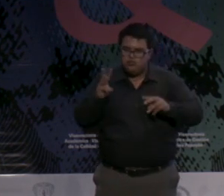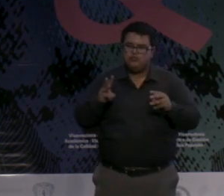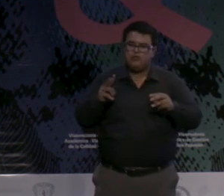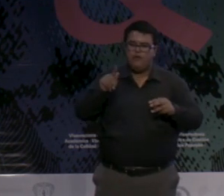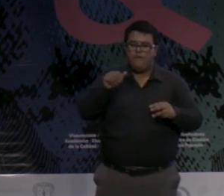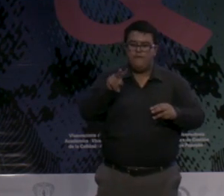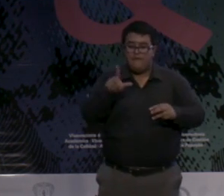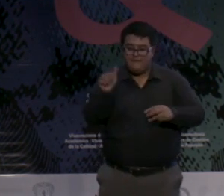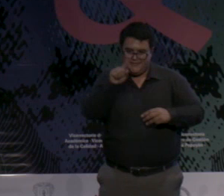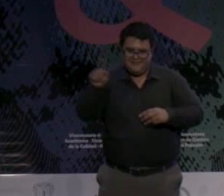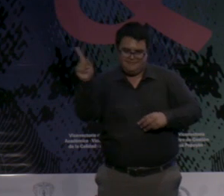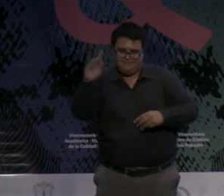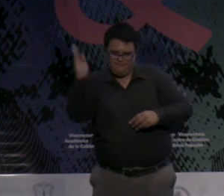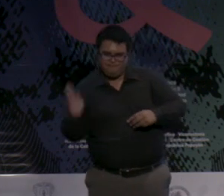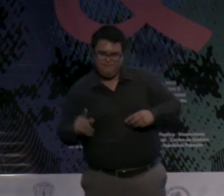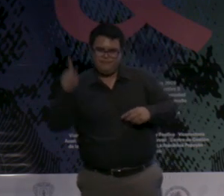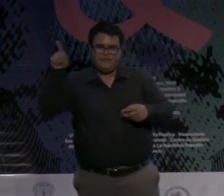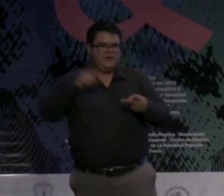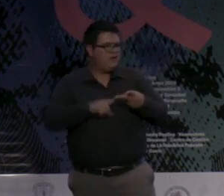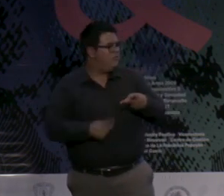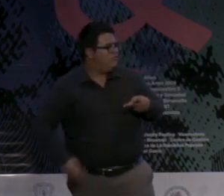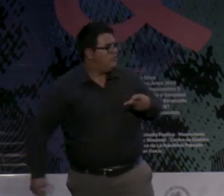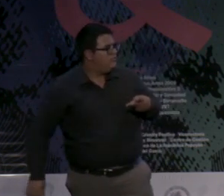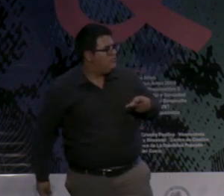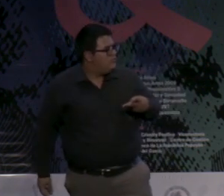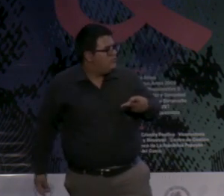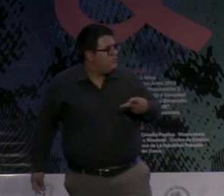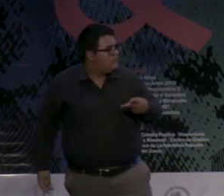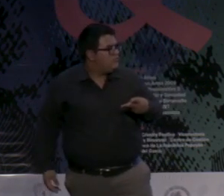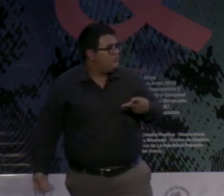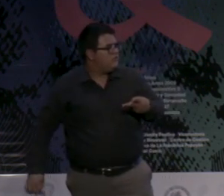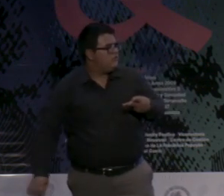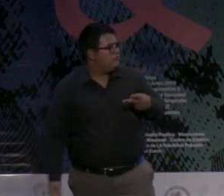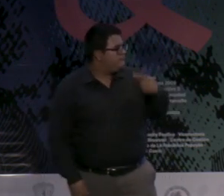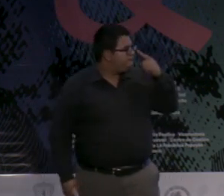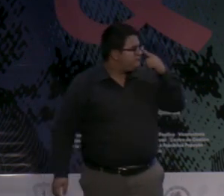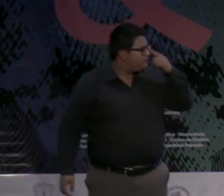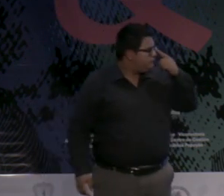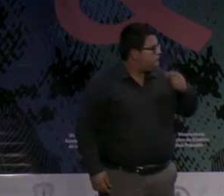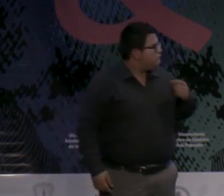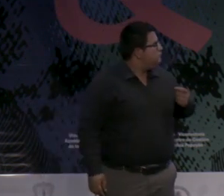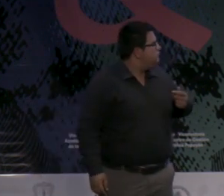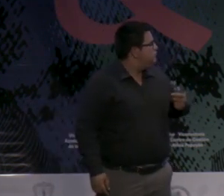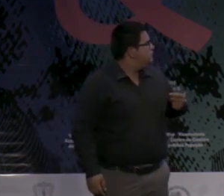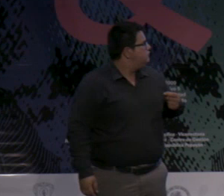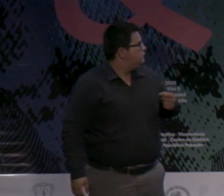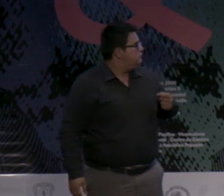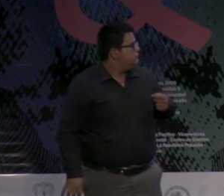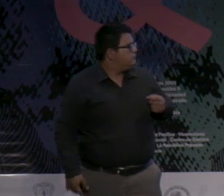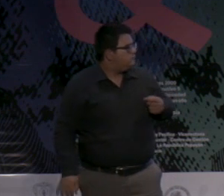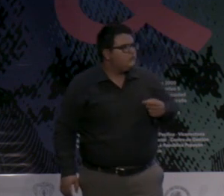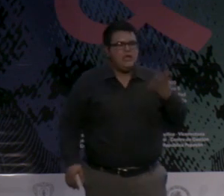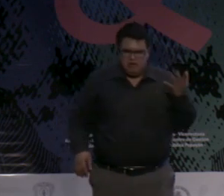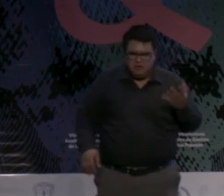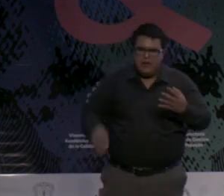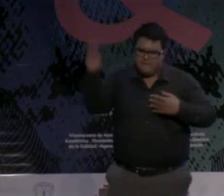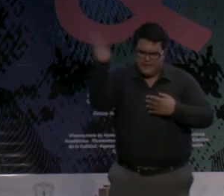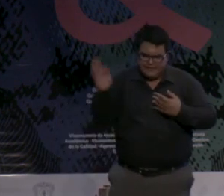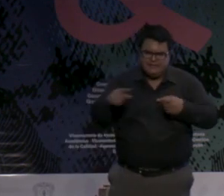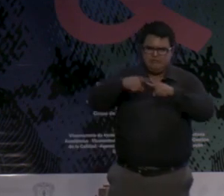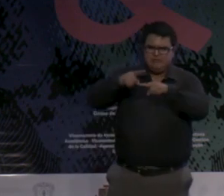un proyecto. Esto también entonces buscamos aliados por toda América Latina que estaban haciendo proyectos similares. Nos encontramos con un proyecto muy bello en Belo Horizonte,